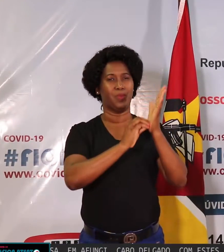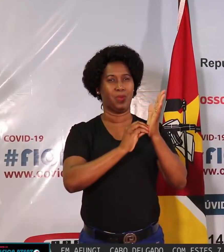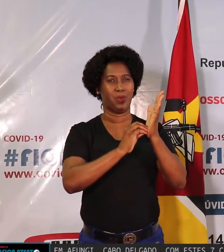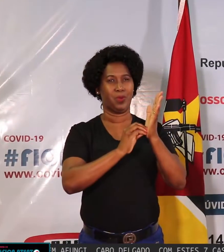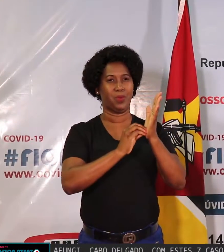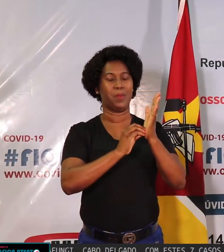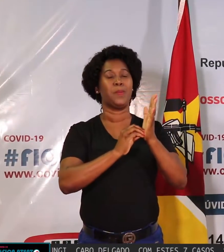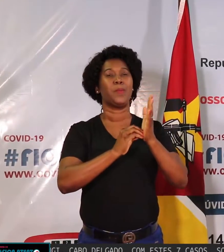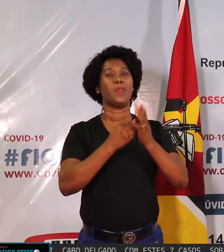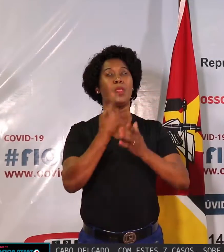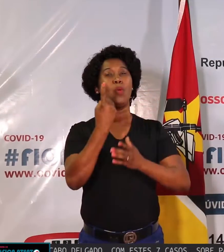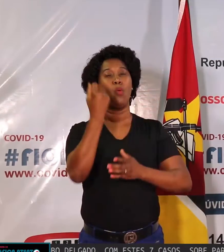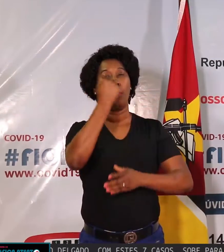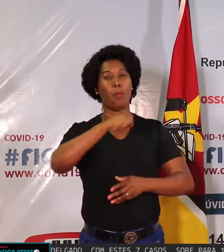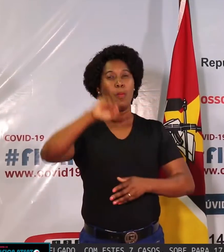cumulativo de